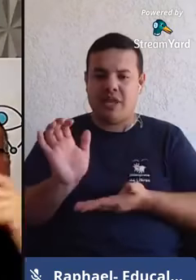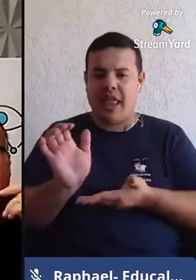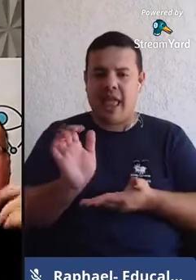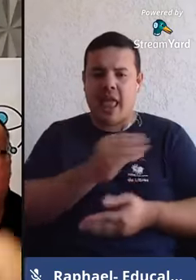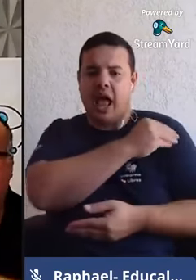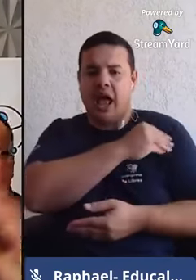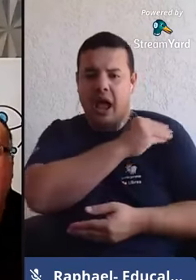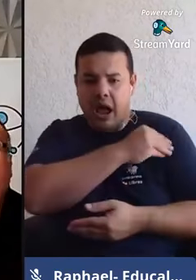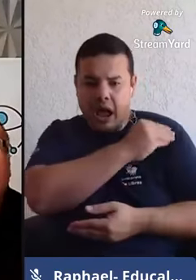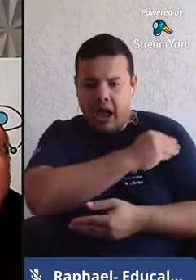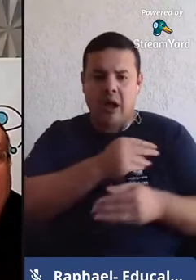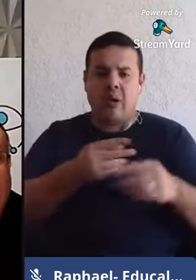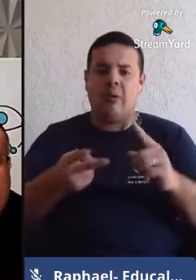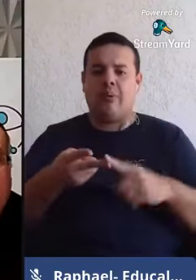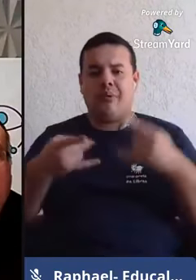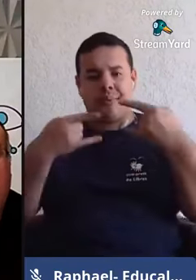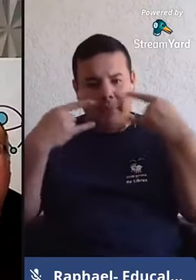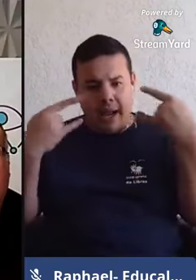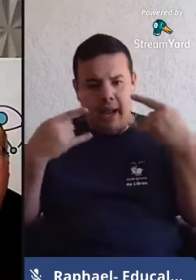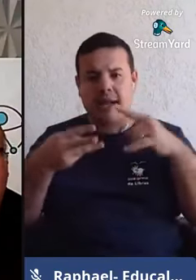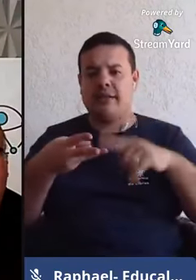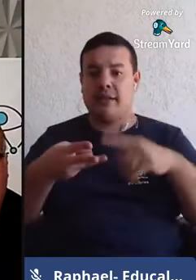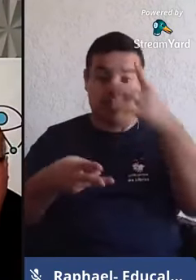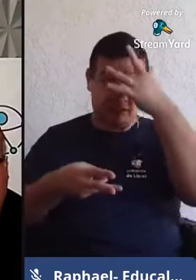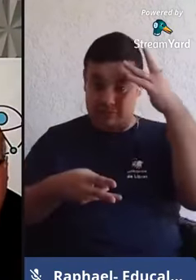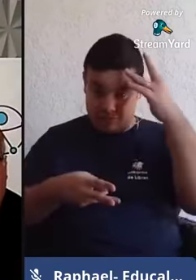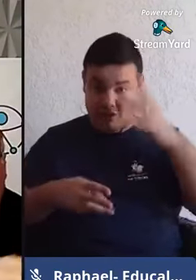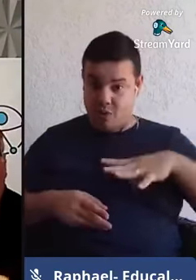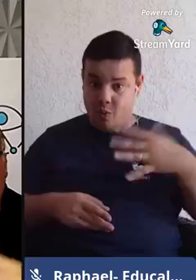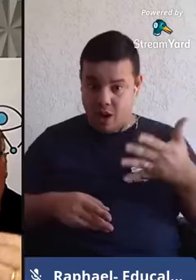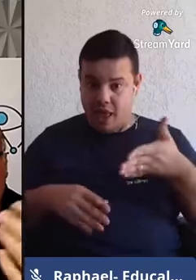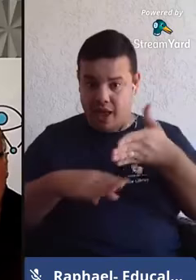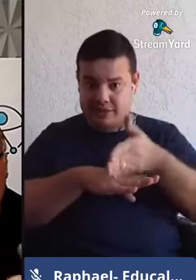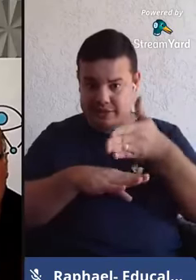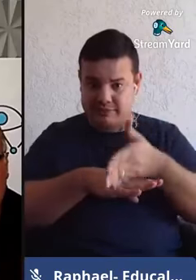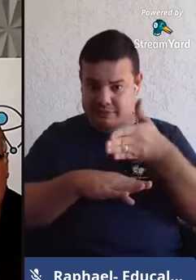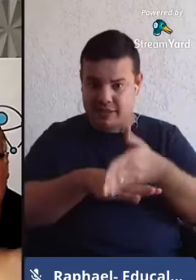feira toda, máscara e tal, será que a gente vai ter visitante